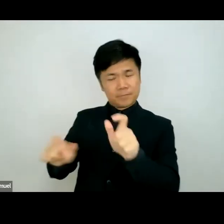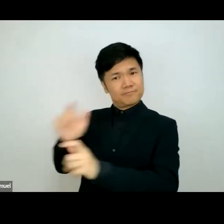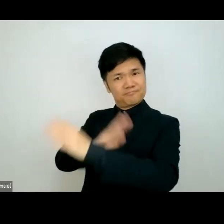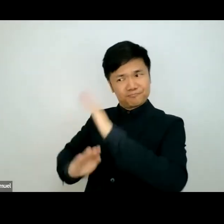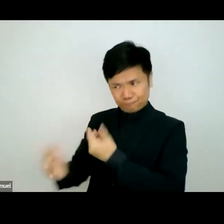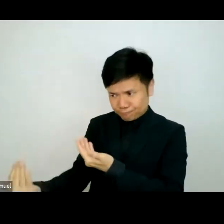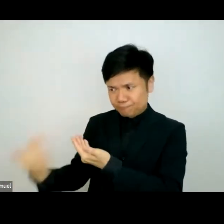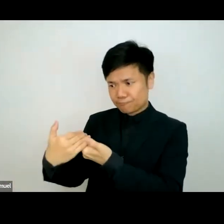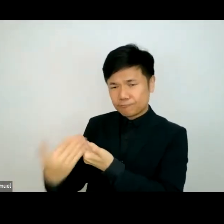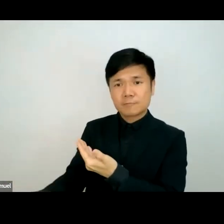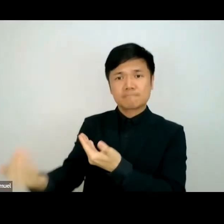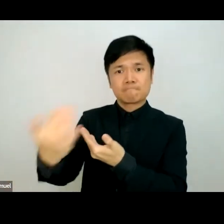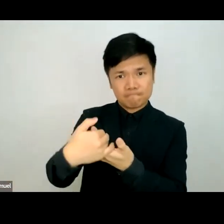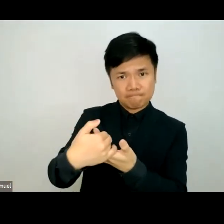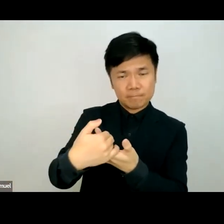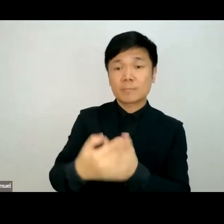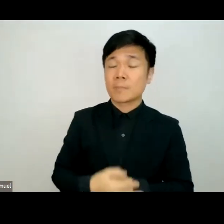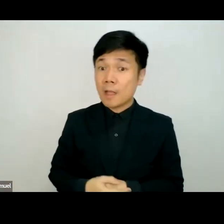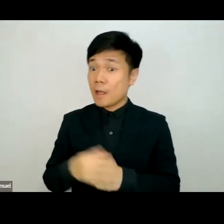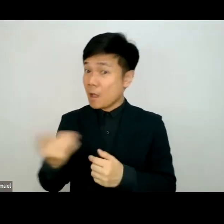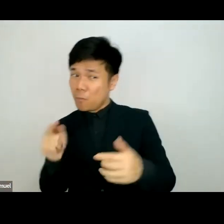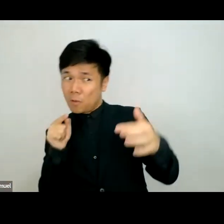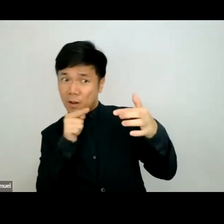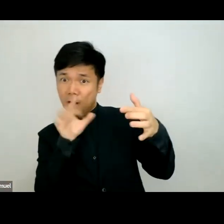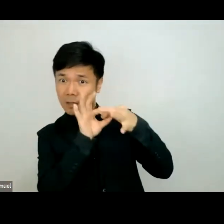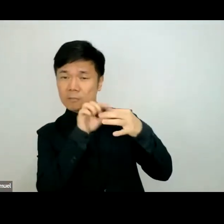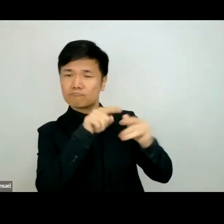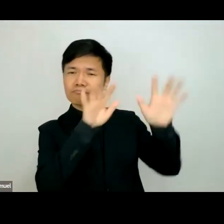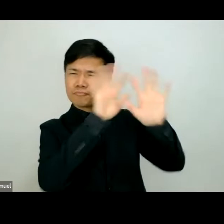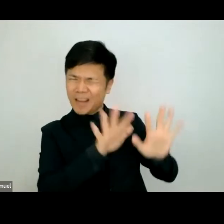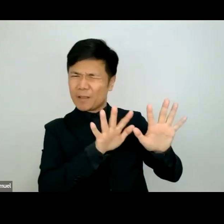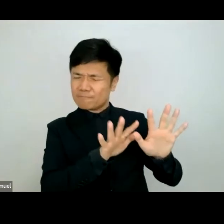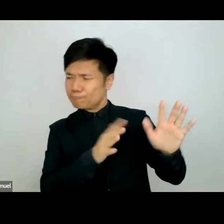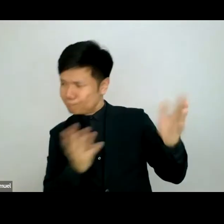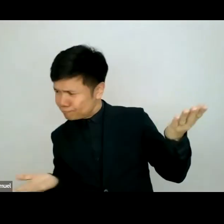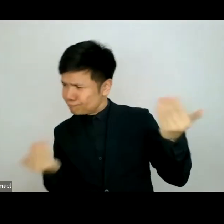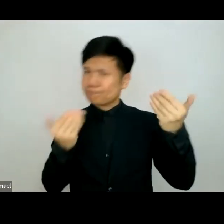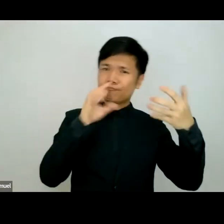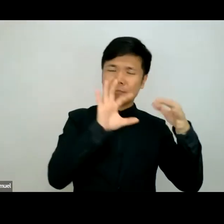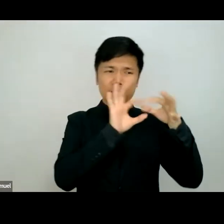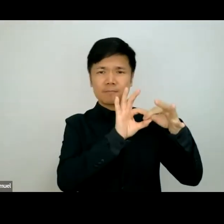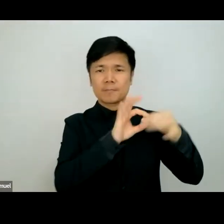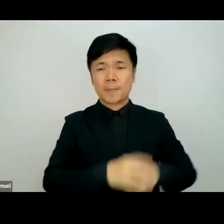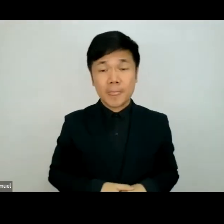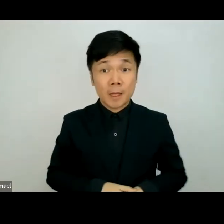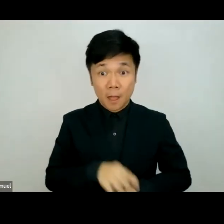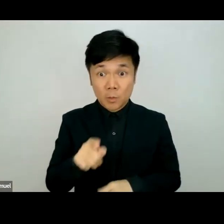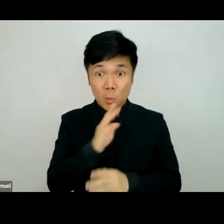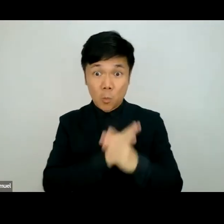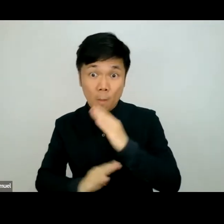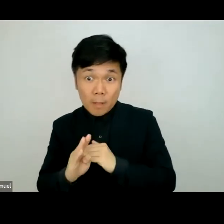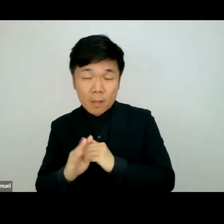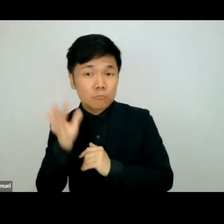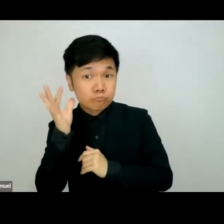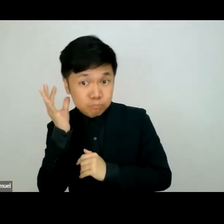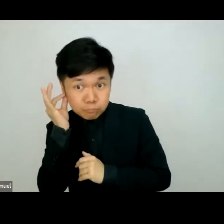la participation des personnes handicapées, surtout les femmes handicapées. La